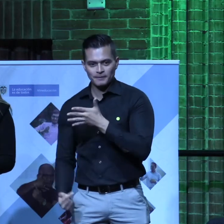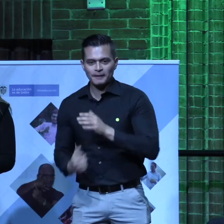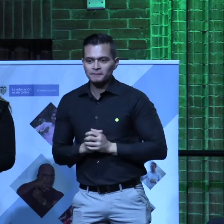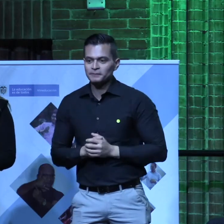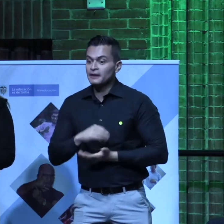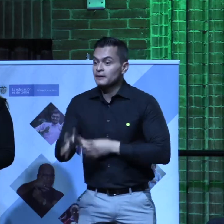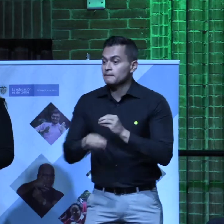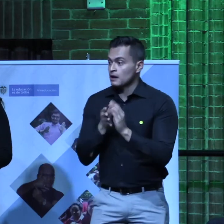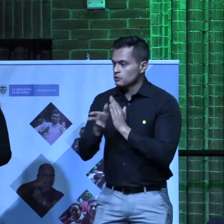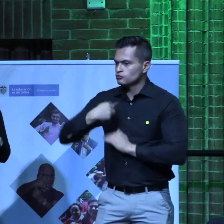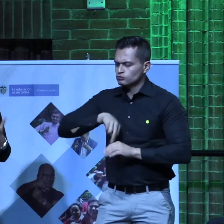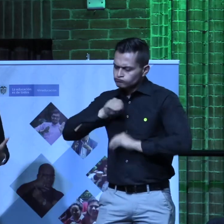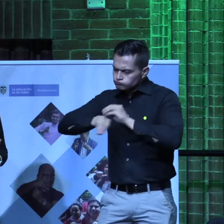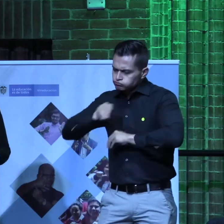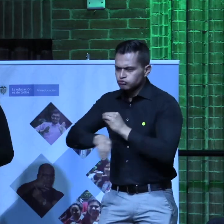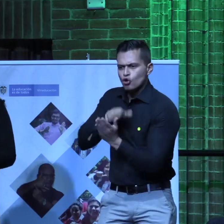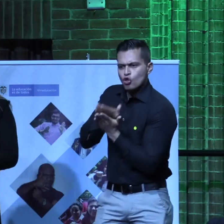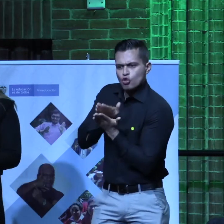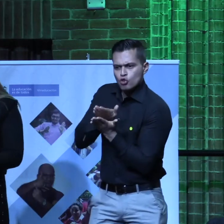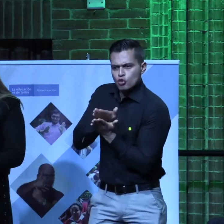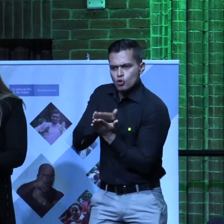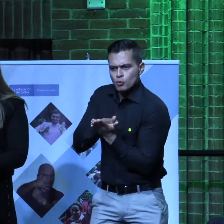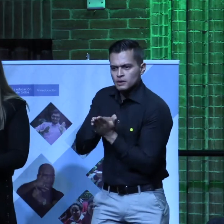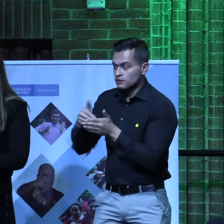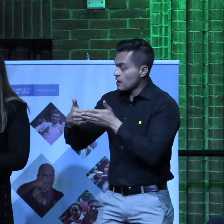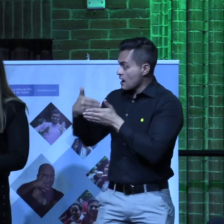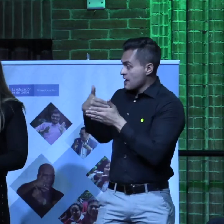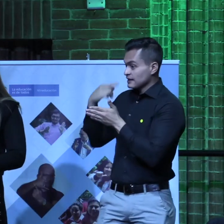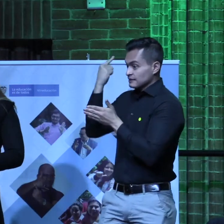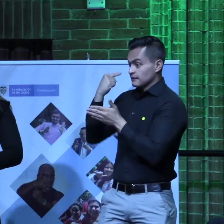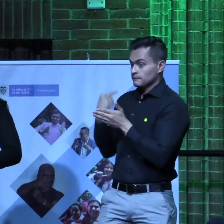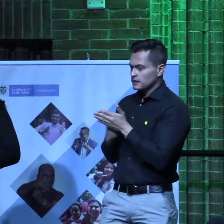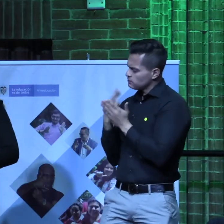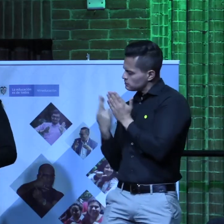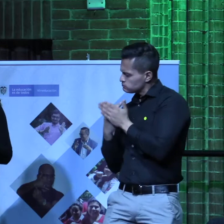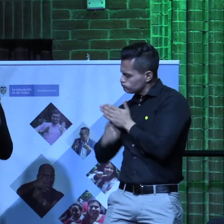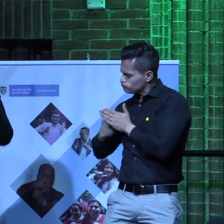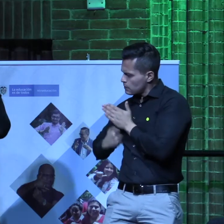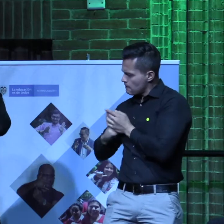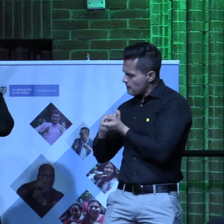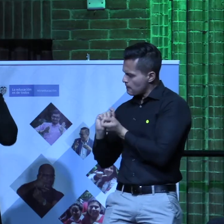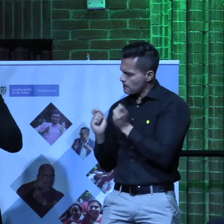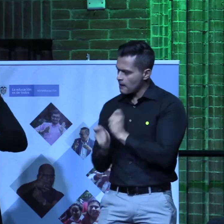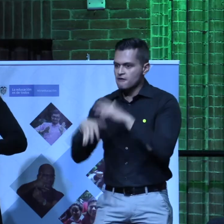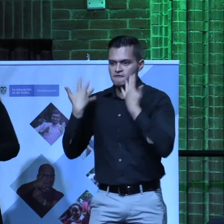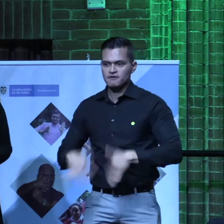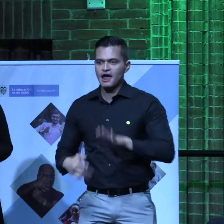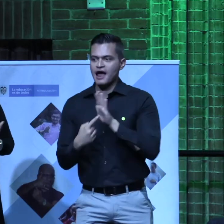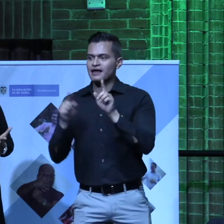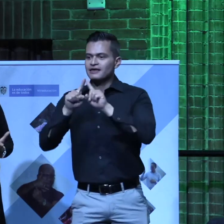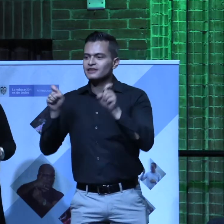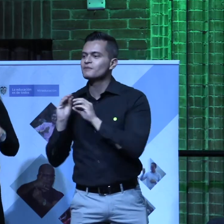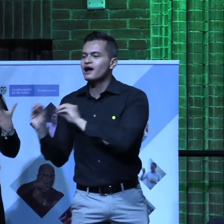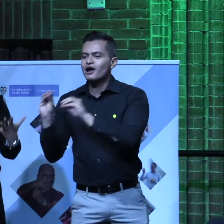corte de septiembre estaba en revisión, pero hoy ya lo tenemos finalizado, sobre orientaciones generales para la educación formal de jóvenes y adultos sordos.